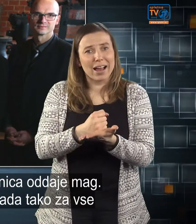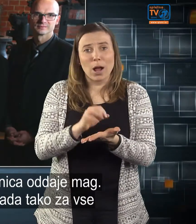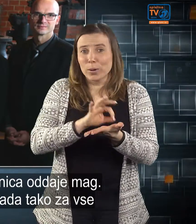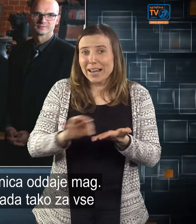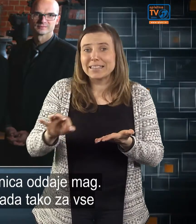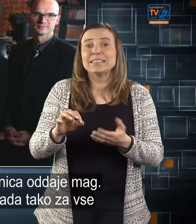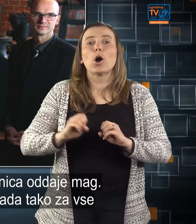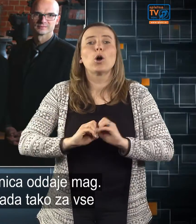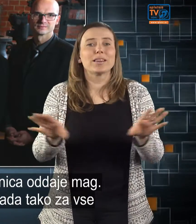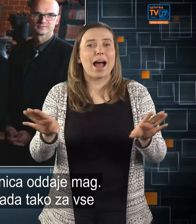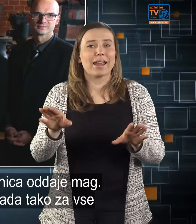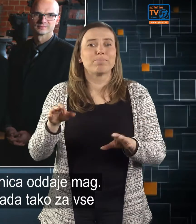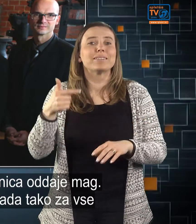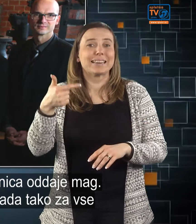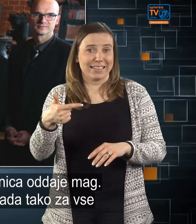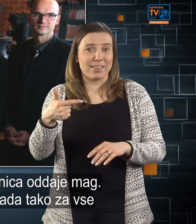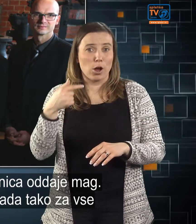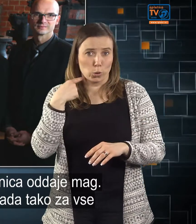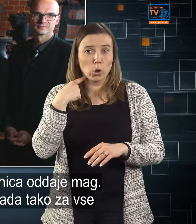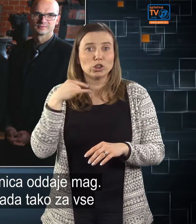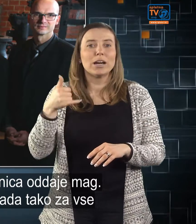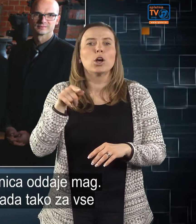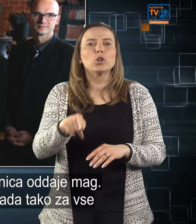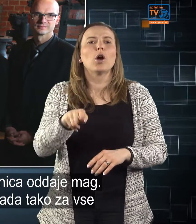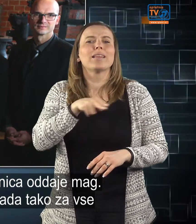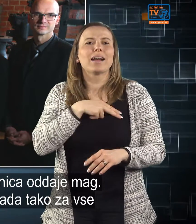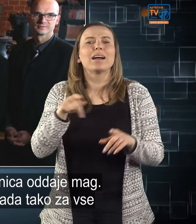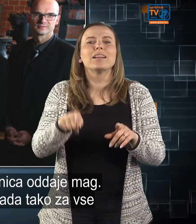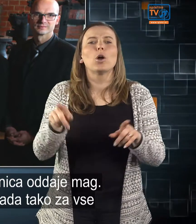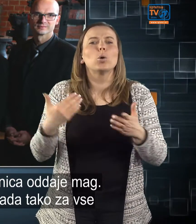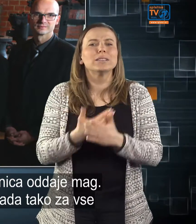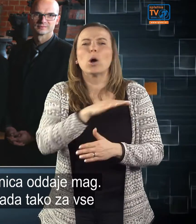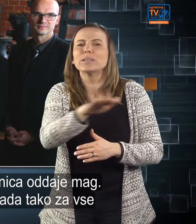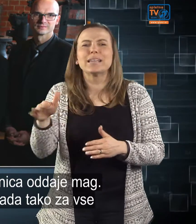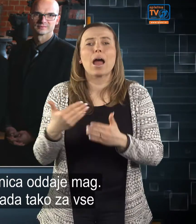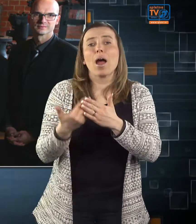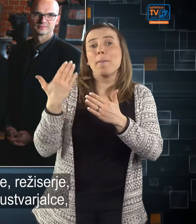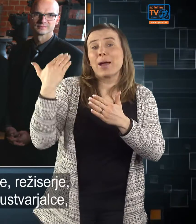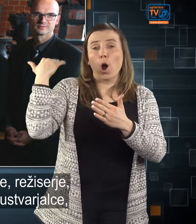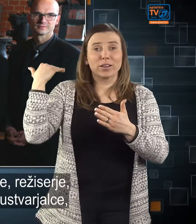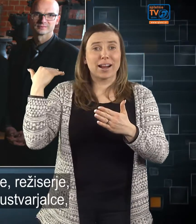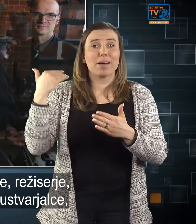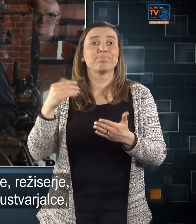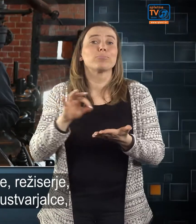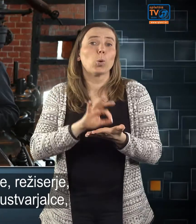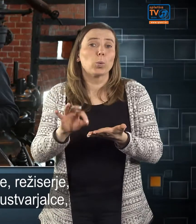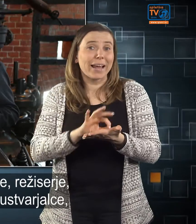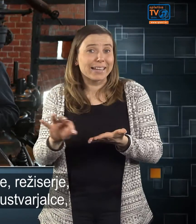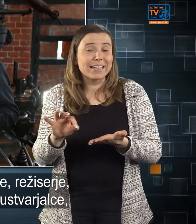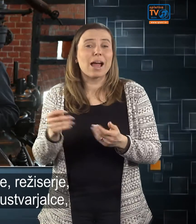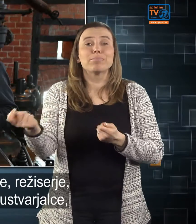še poudarila urednica oddaje, magistra Tina Grošelj, je to nagrada tako za vse predhodne